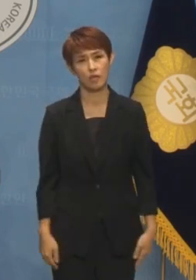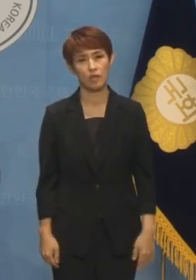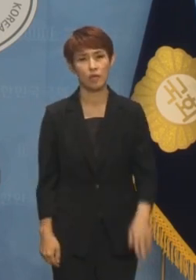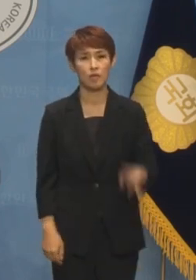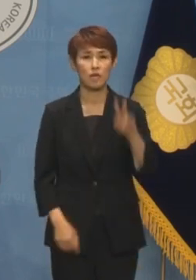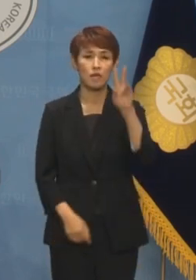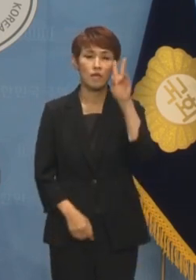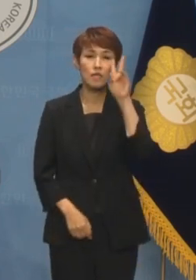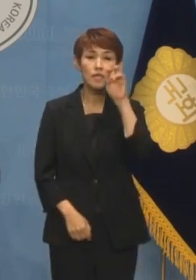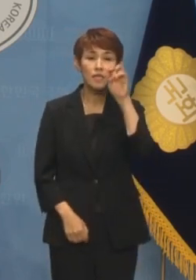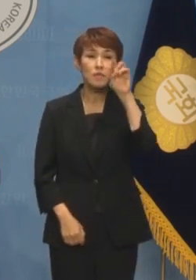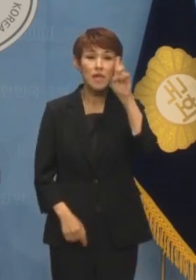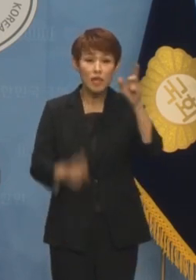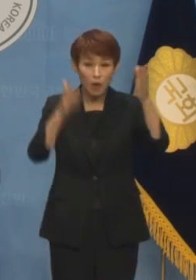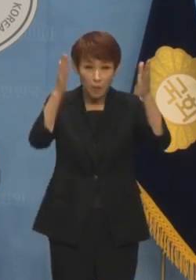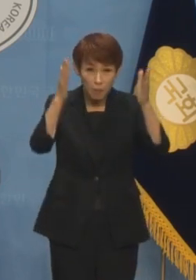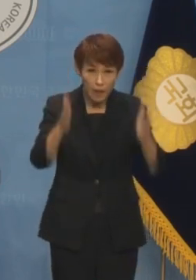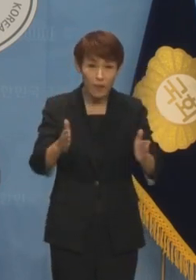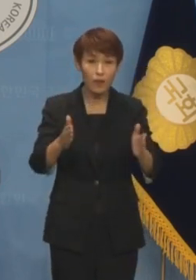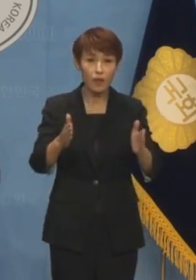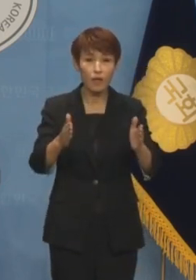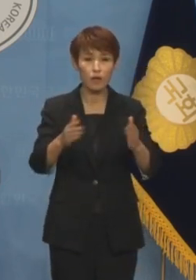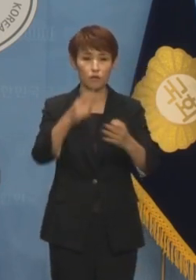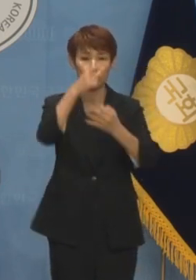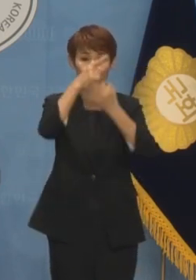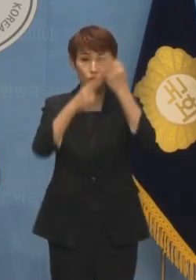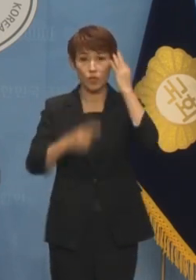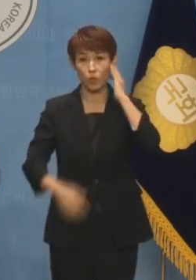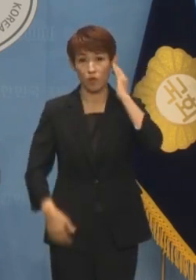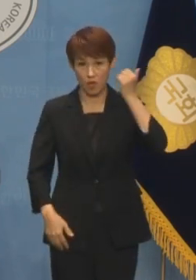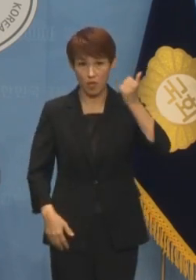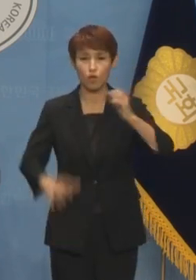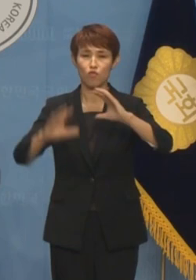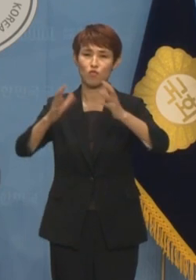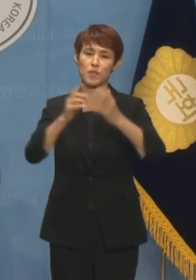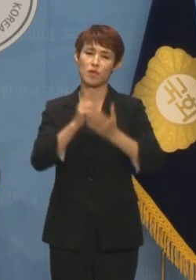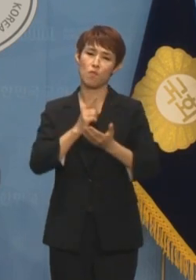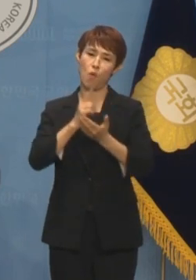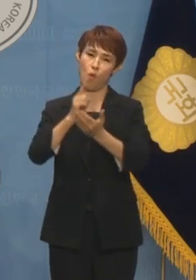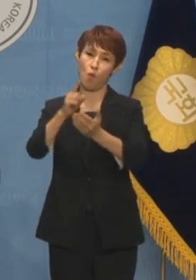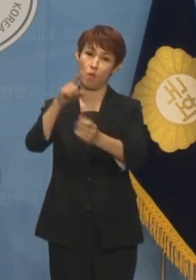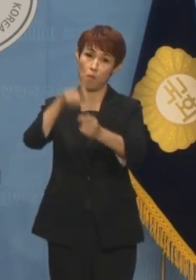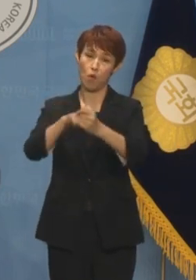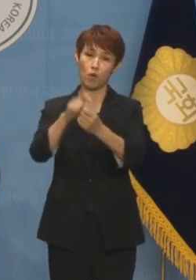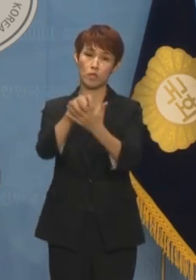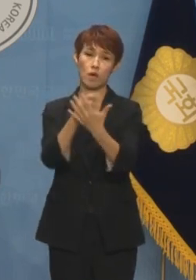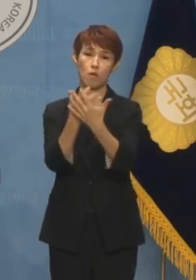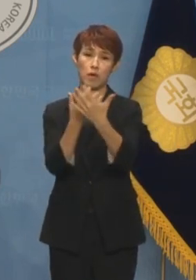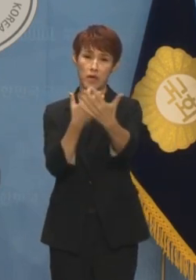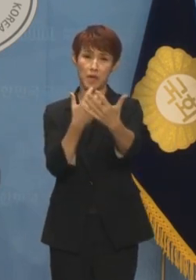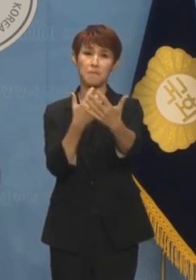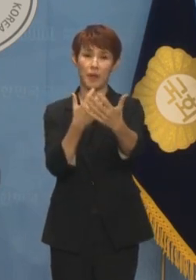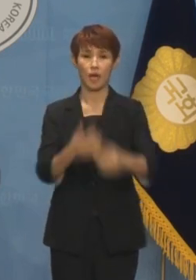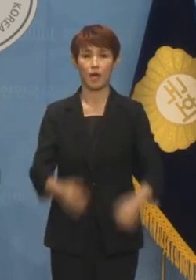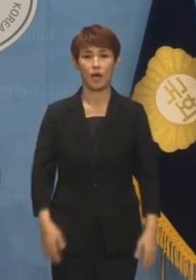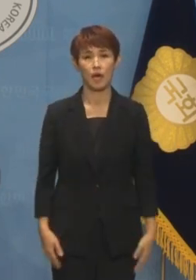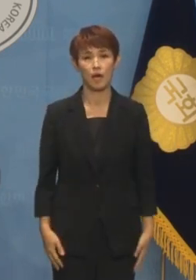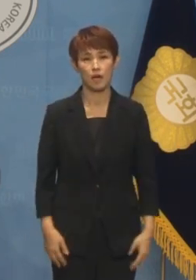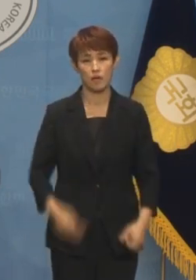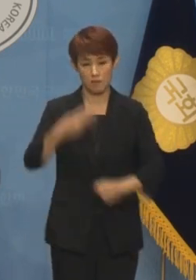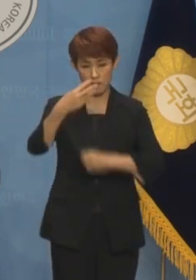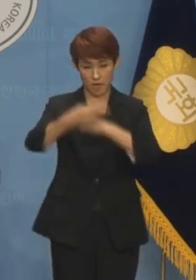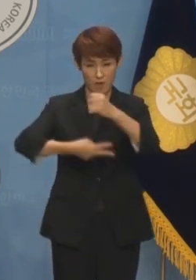21개월 만에 윤석열 대통령이 국민 보고 기자회견을 열었습니다. 임기